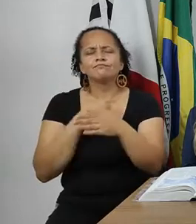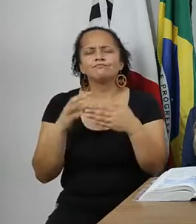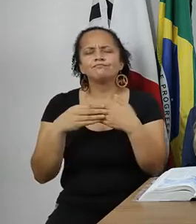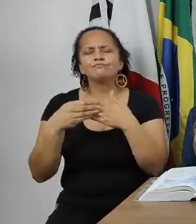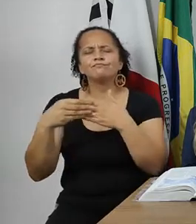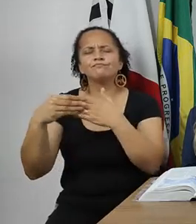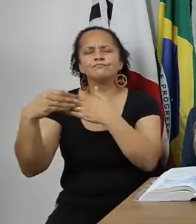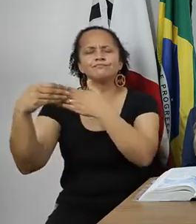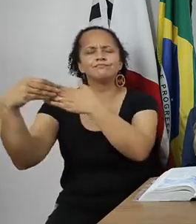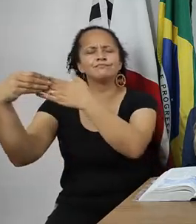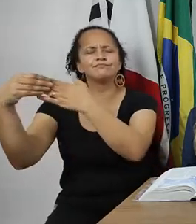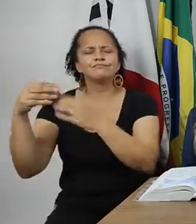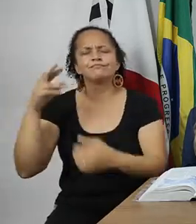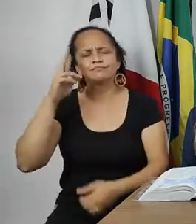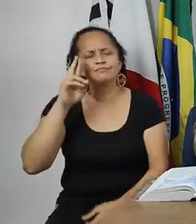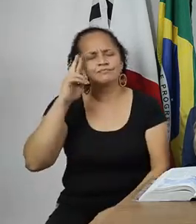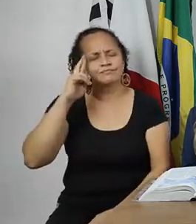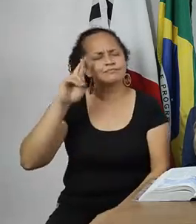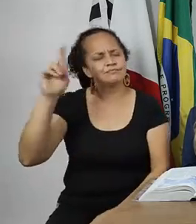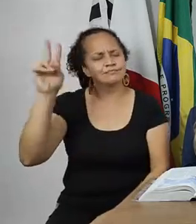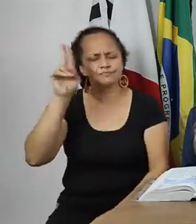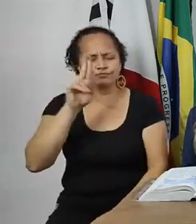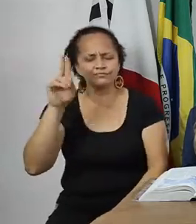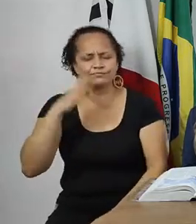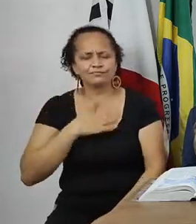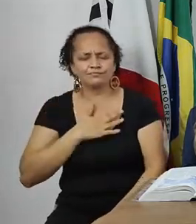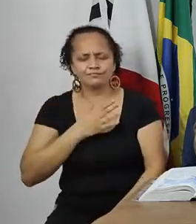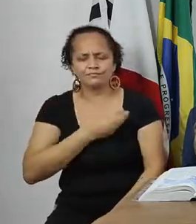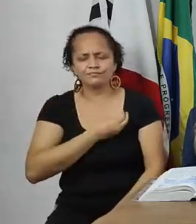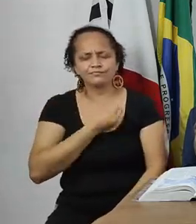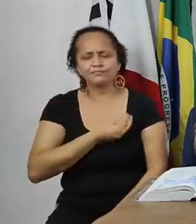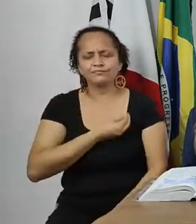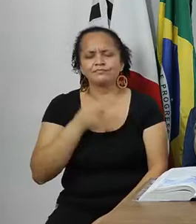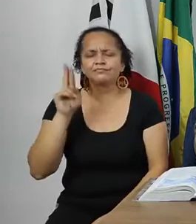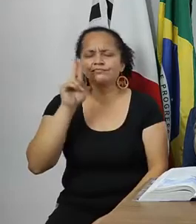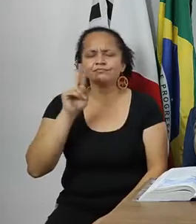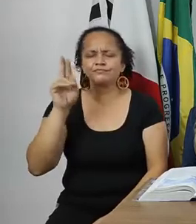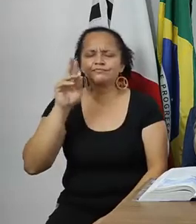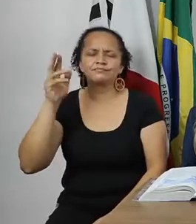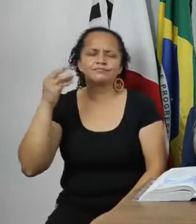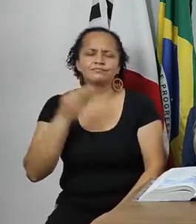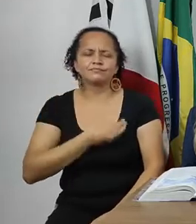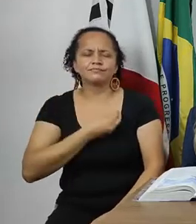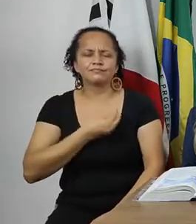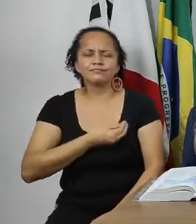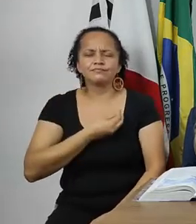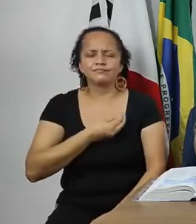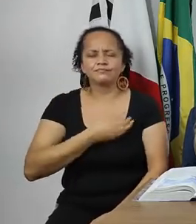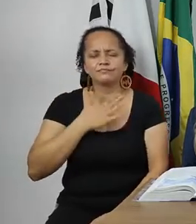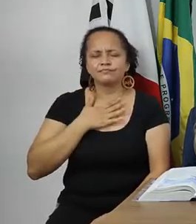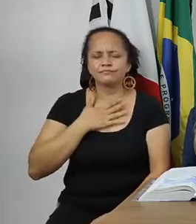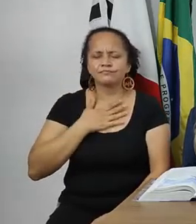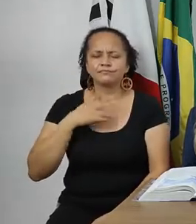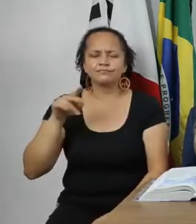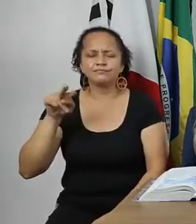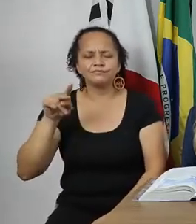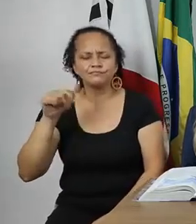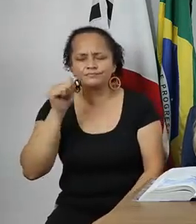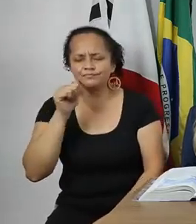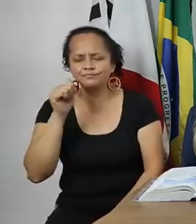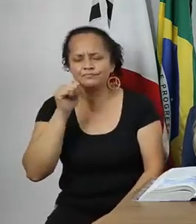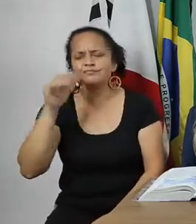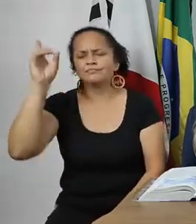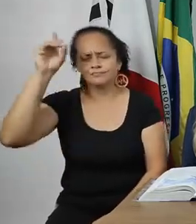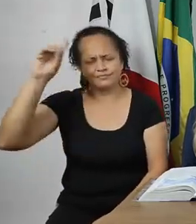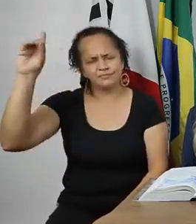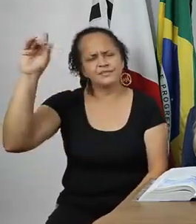pés. Senhor, usa a minha vida, usa a vida da Tata. Fala, Senhor, através de nós. Que não sejamos nós, mas